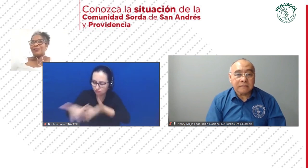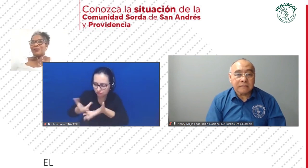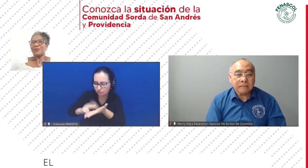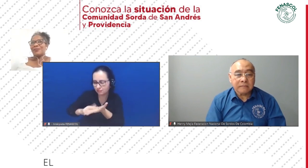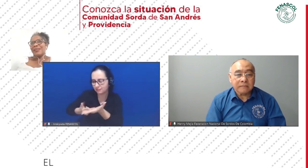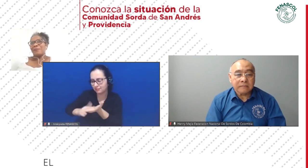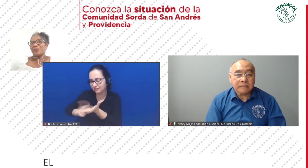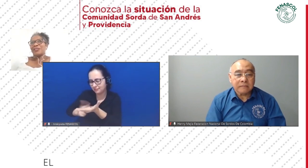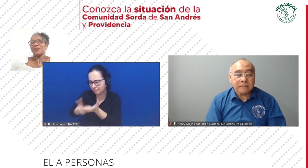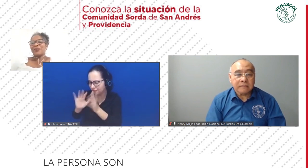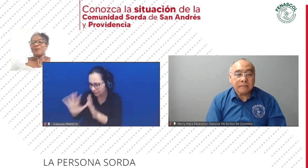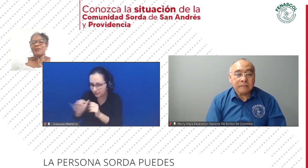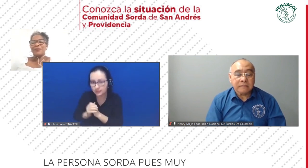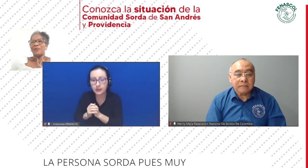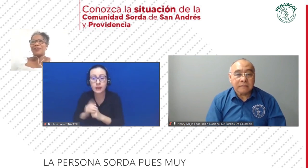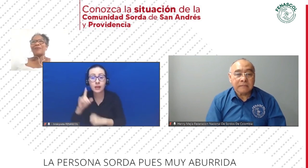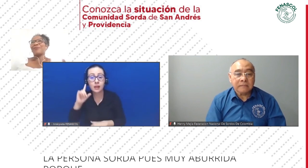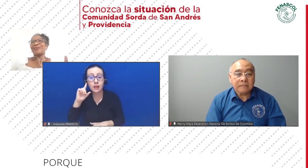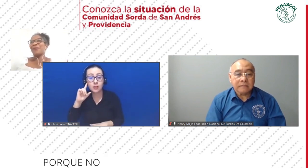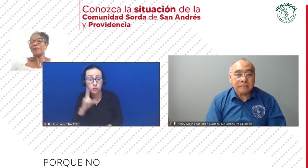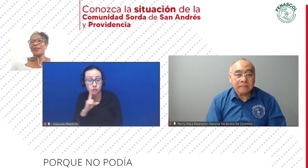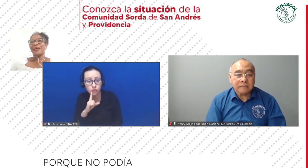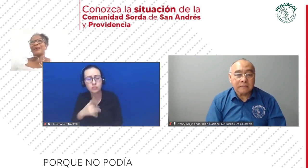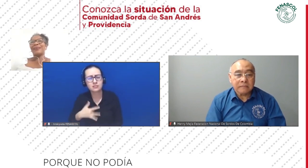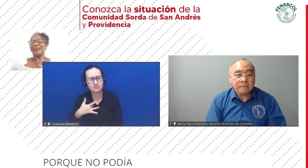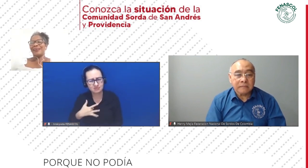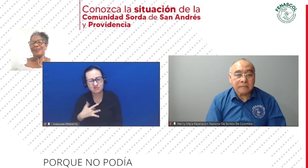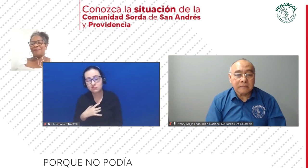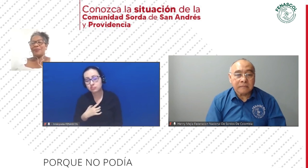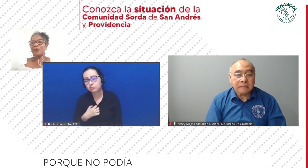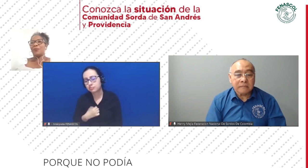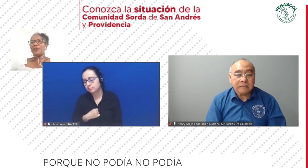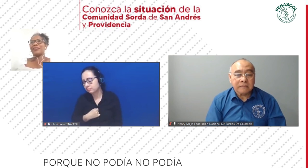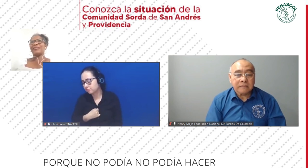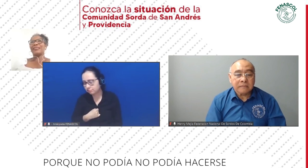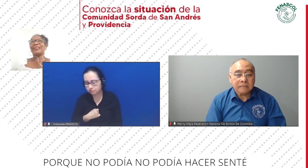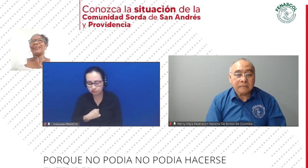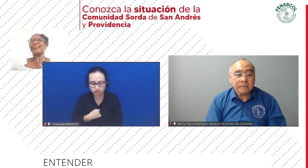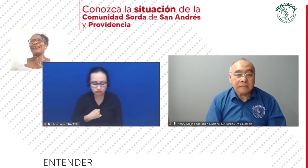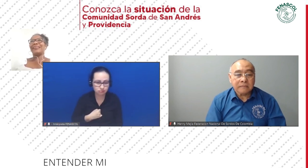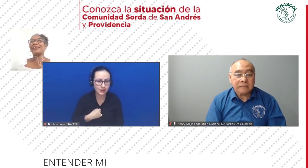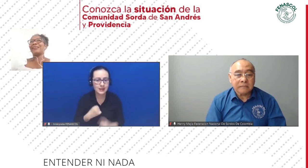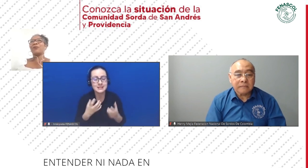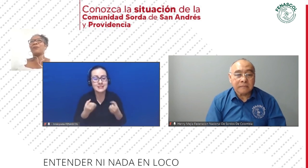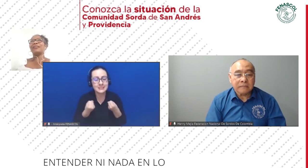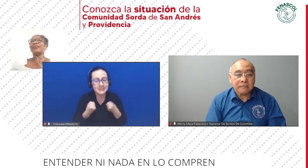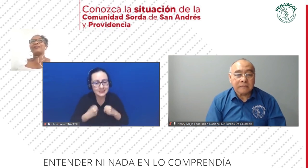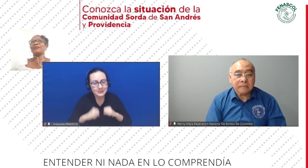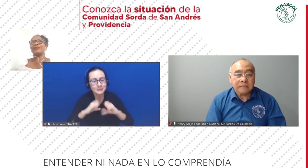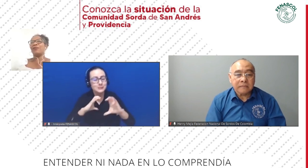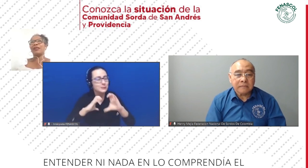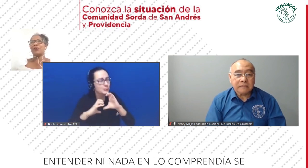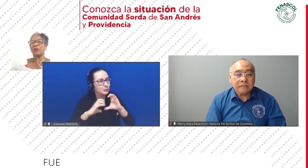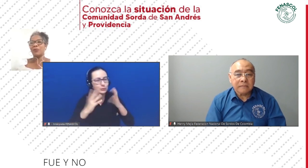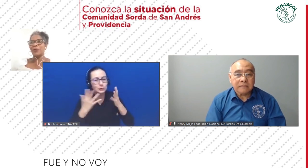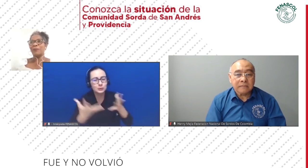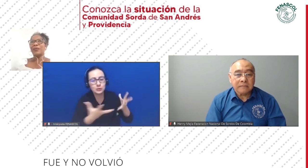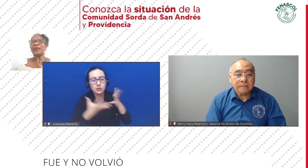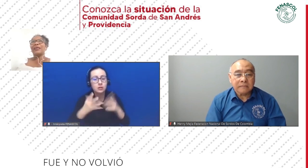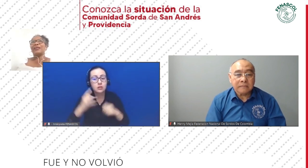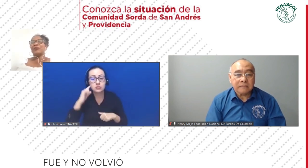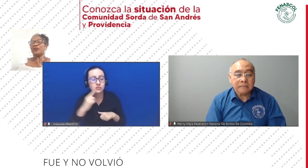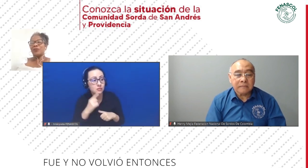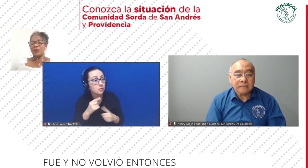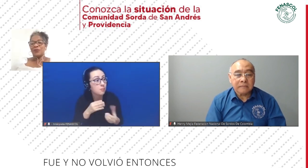la persona sorda pues muy aburrida porque no podía no podía hacerse entender ni nadie lo comprendía se fue y no volvió